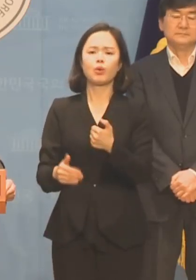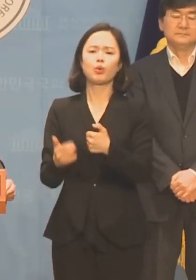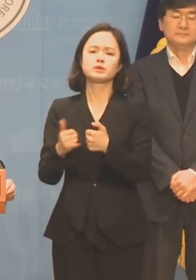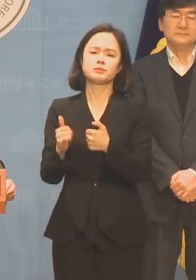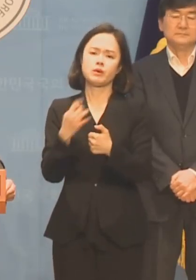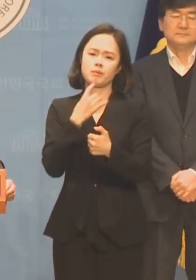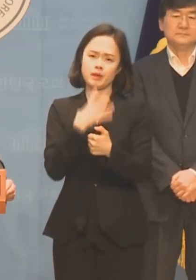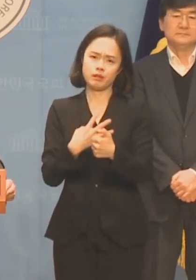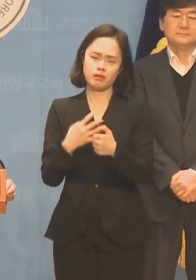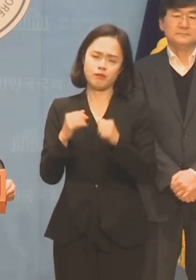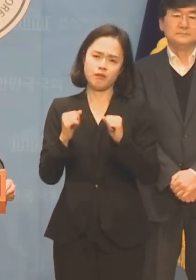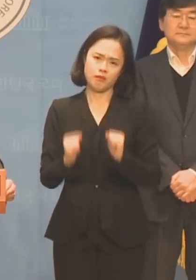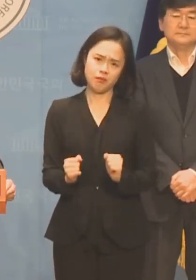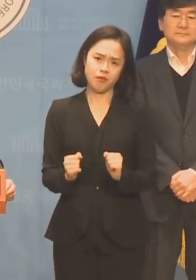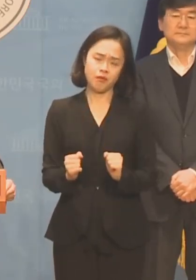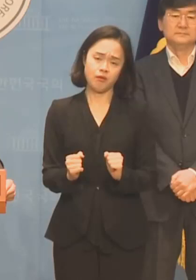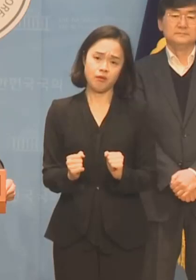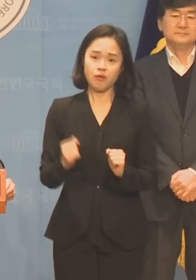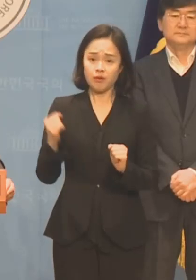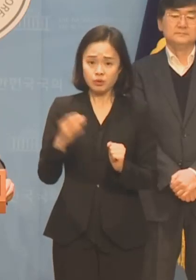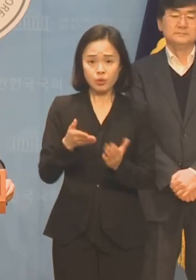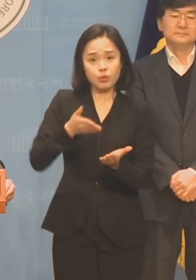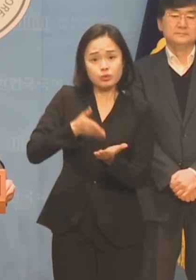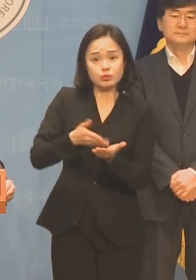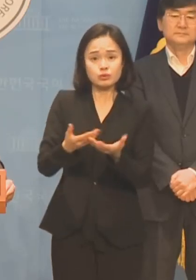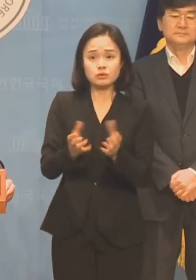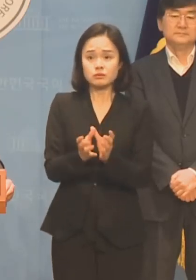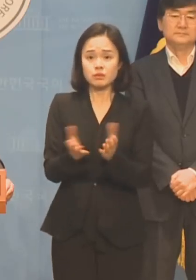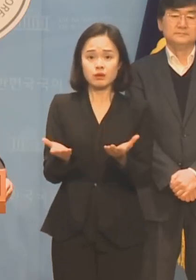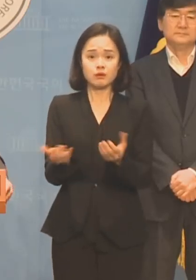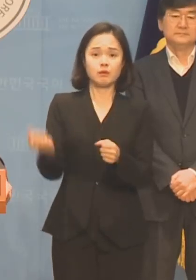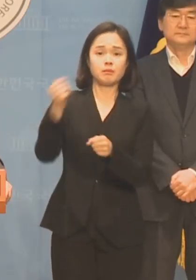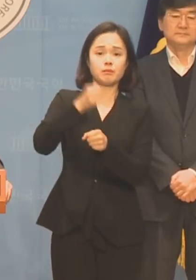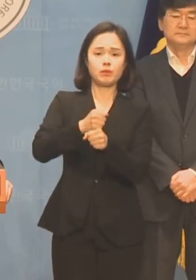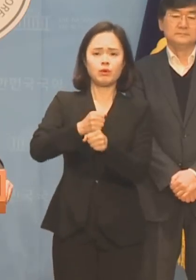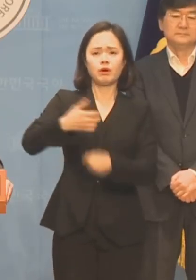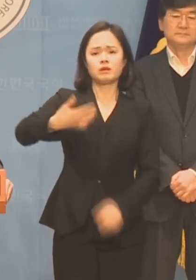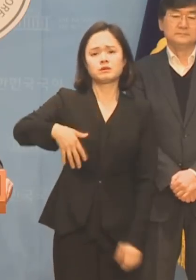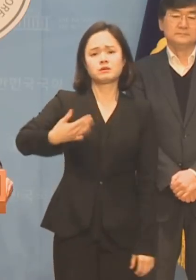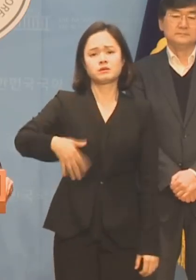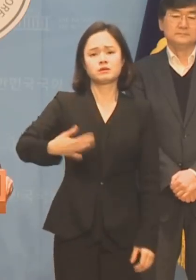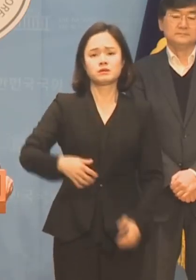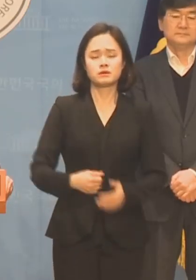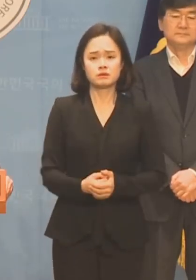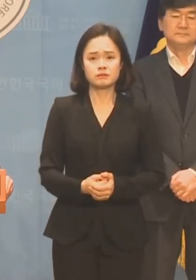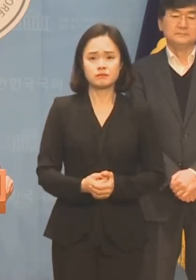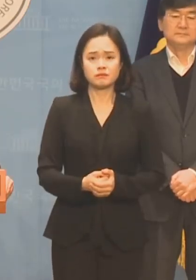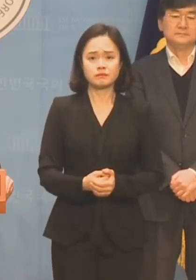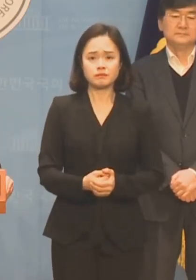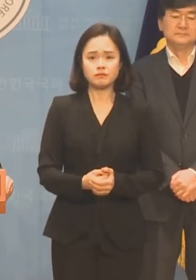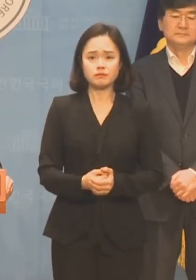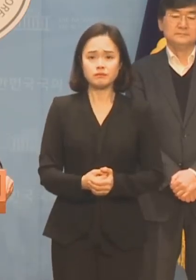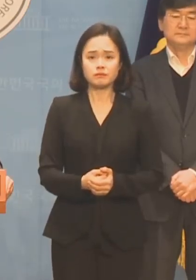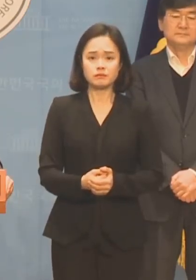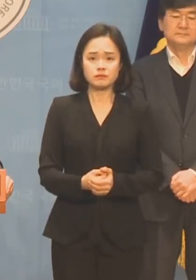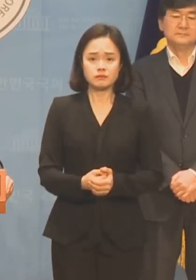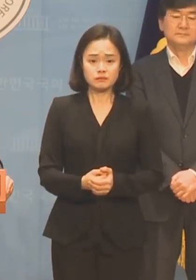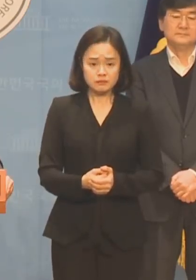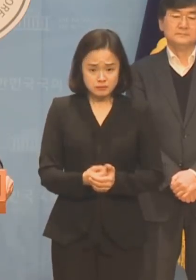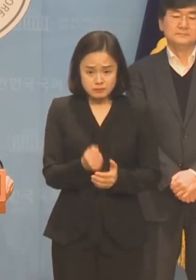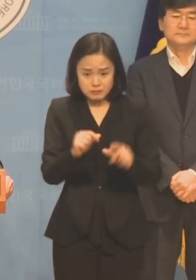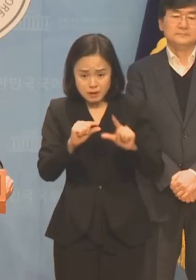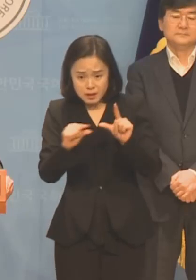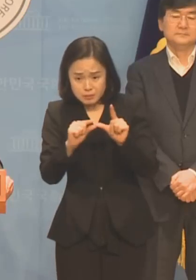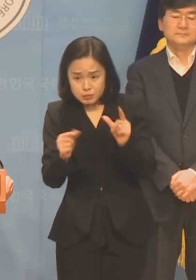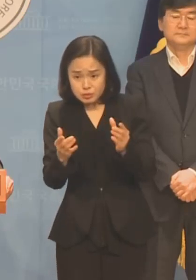못하고 있는 게 현실이고요. 복귀하고 있다고 하더라도 주요 어젠다 세팅이 가능한 보도국 내에